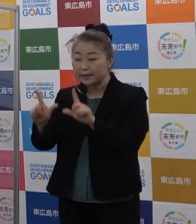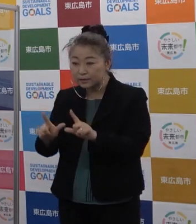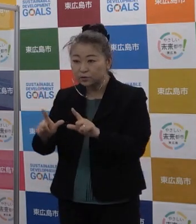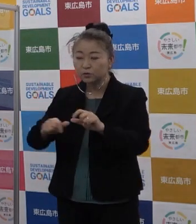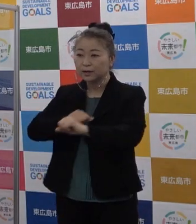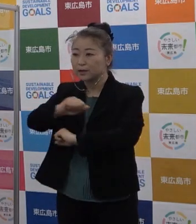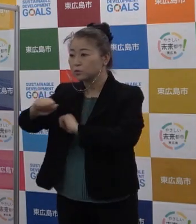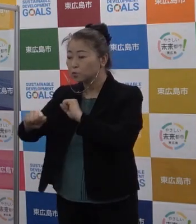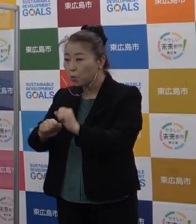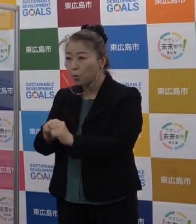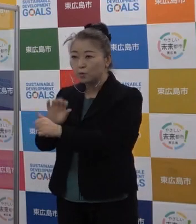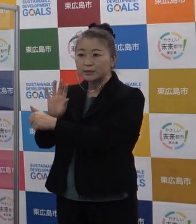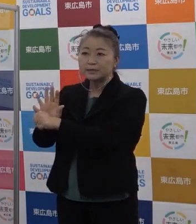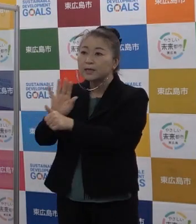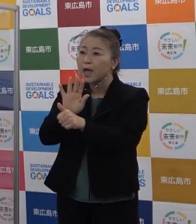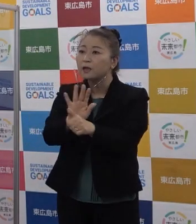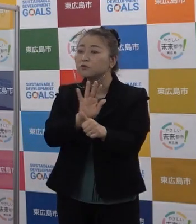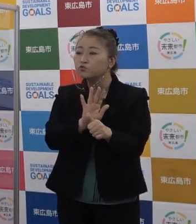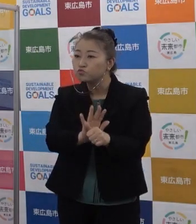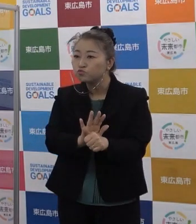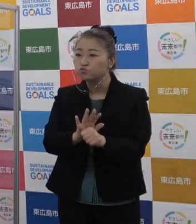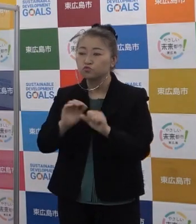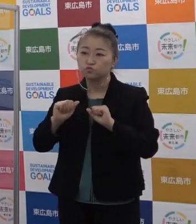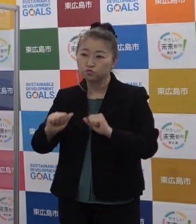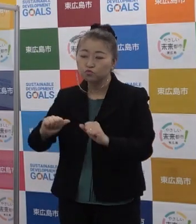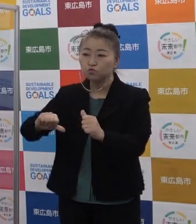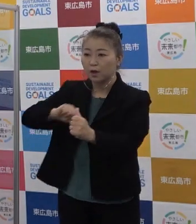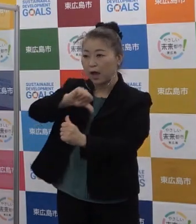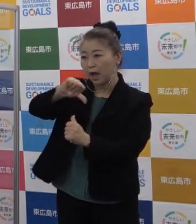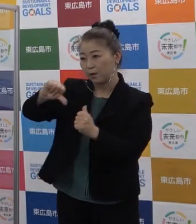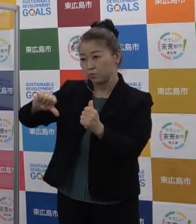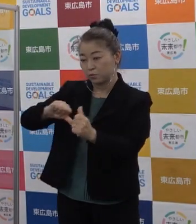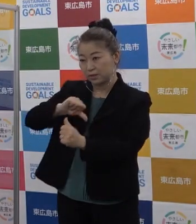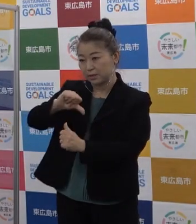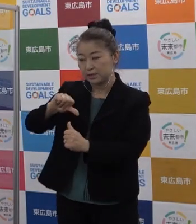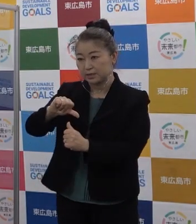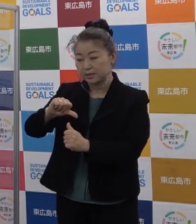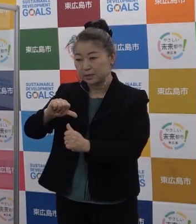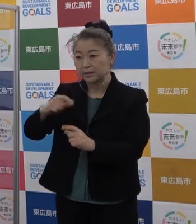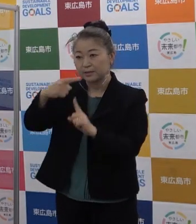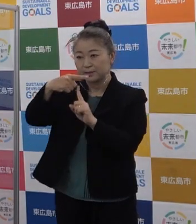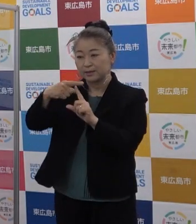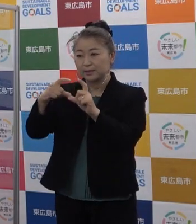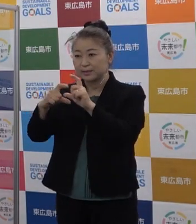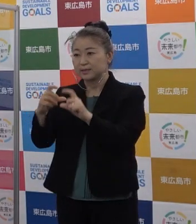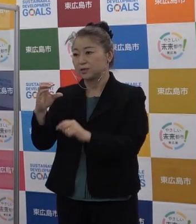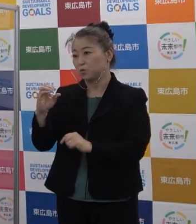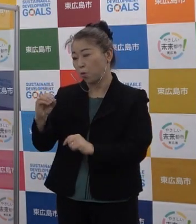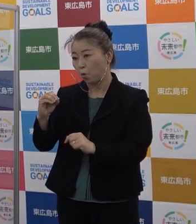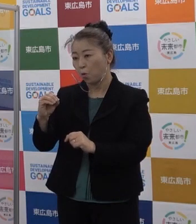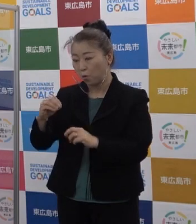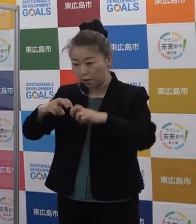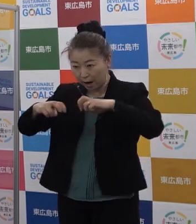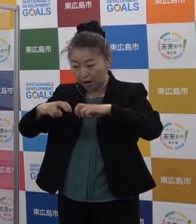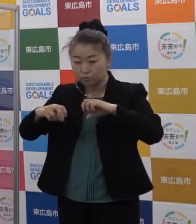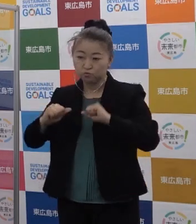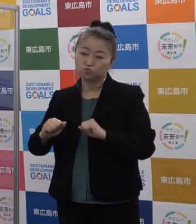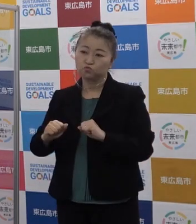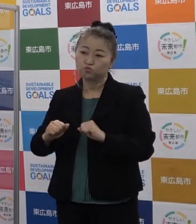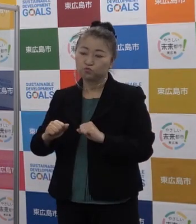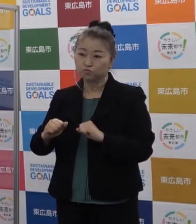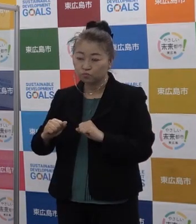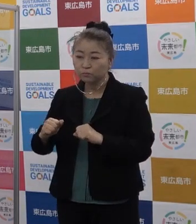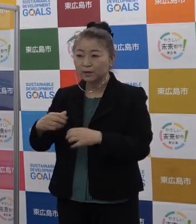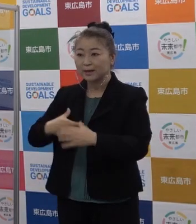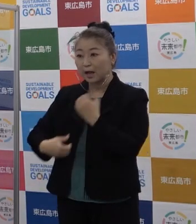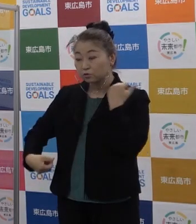支援する、TGO アプリを開発運用すると。これは学生と地域社会の関係性を強